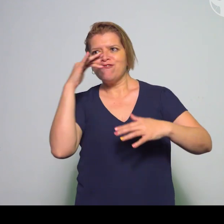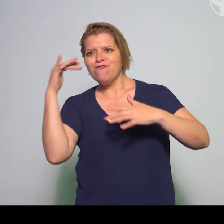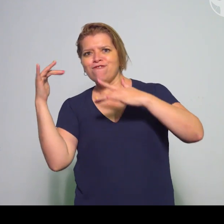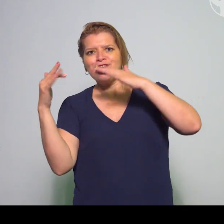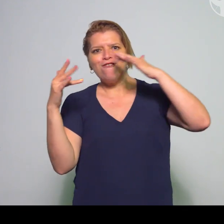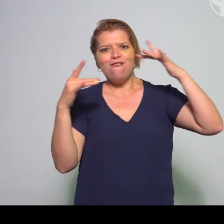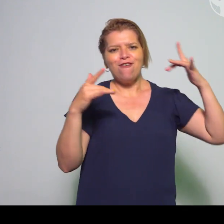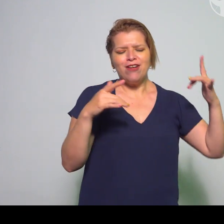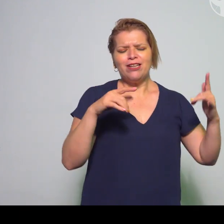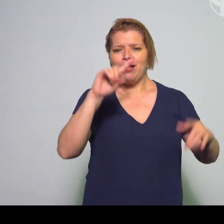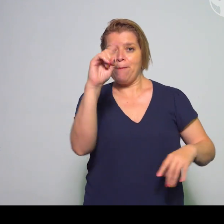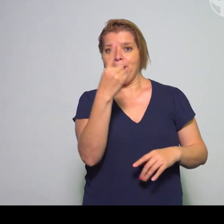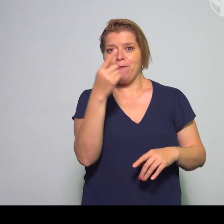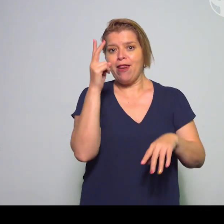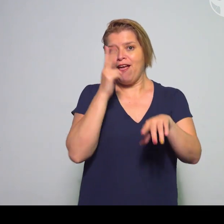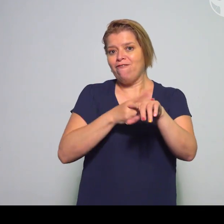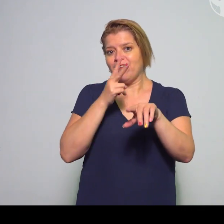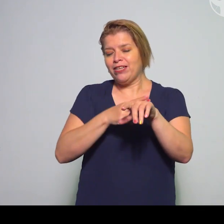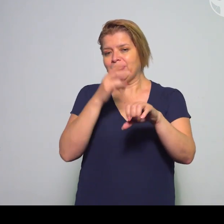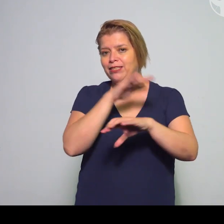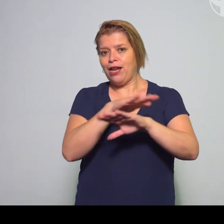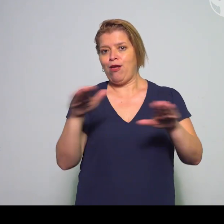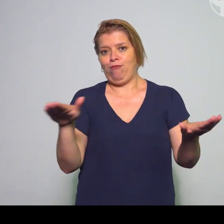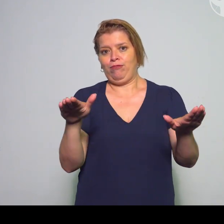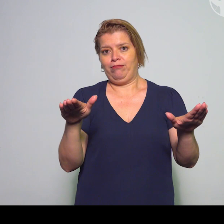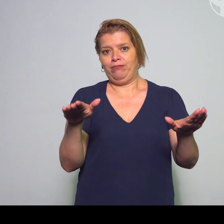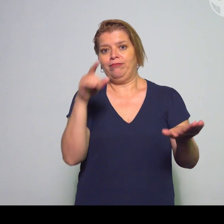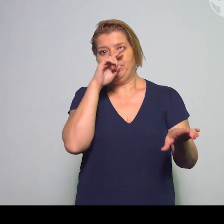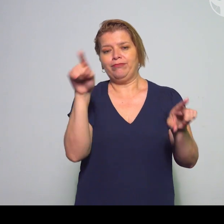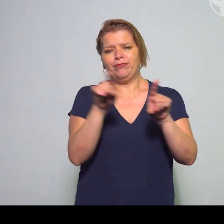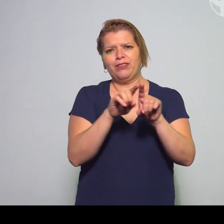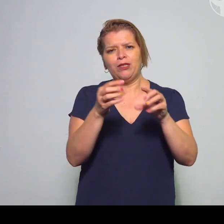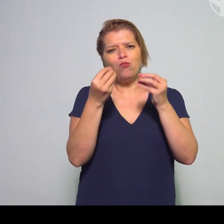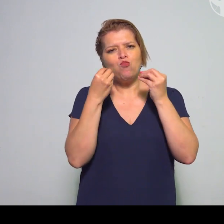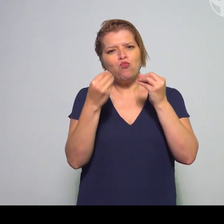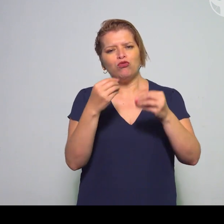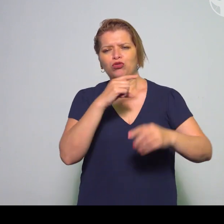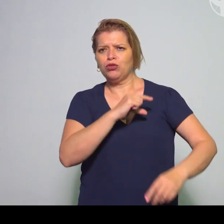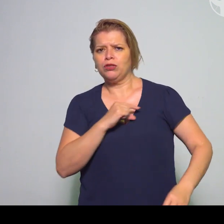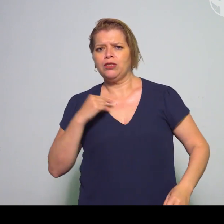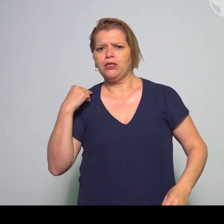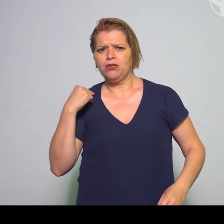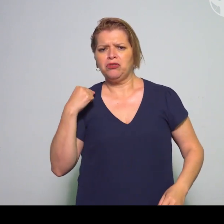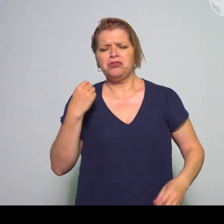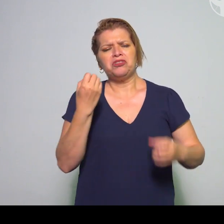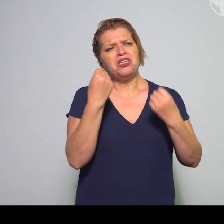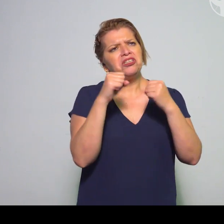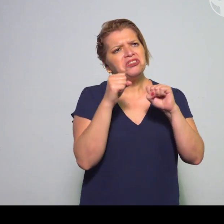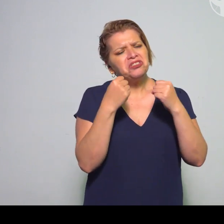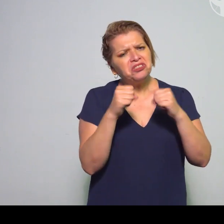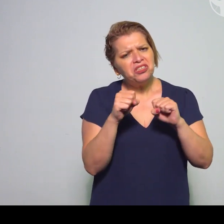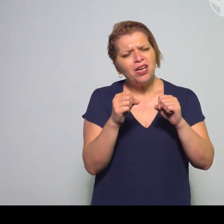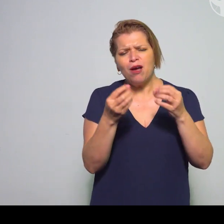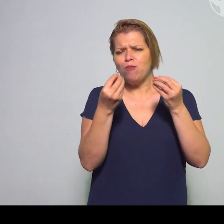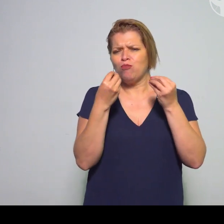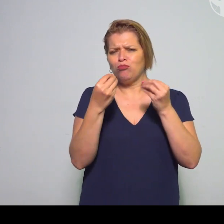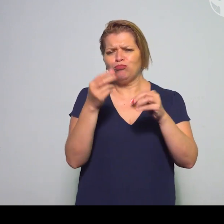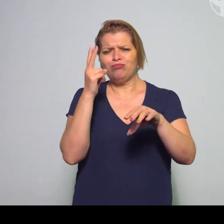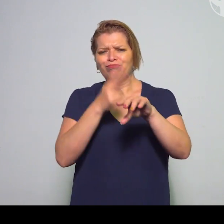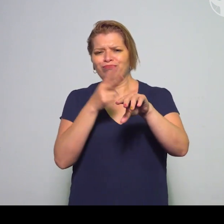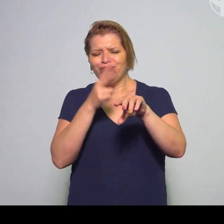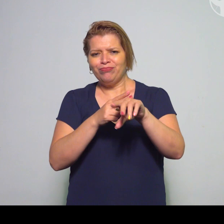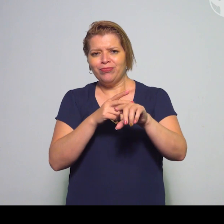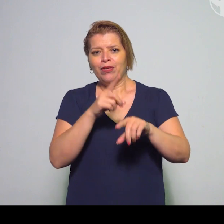Y probablemente esa fue la primera vez y la última que logró hacerlo, porque eran tantos sacerdotes y se hacía por sorteo, como ya